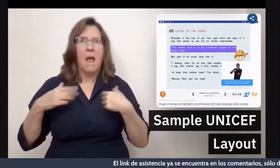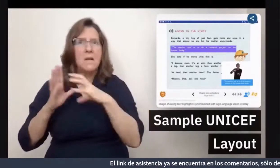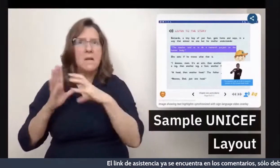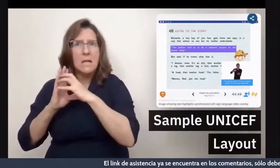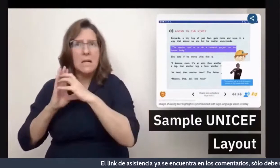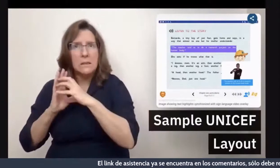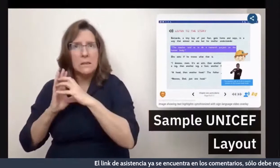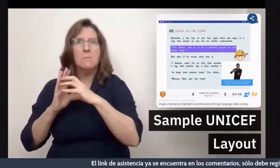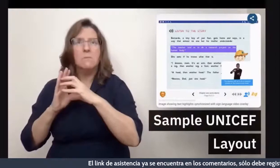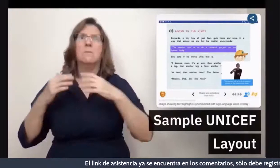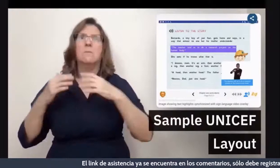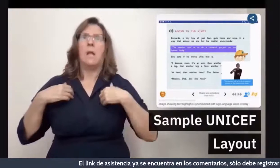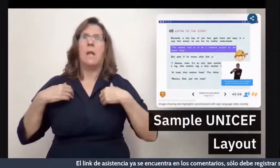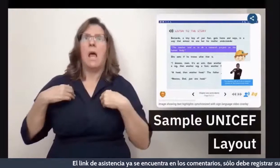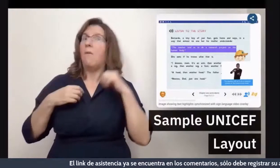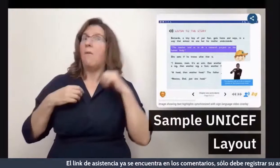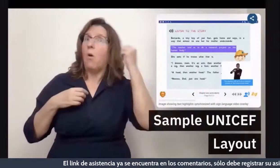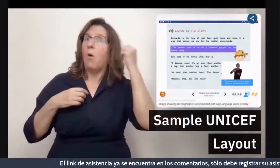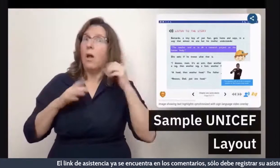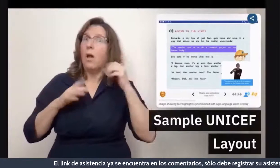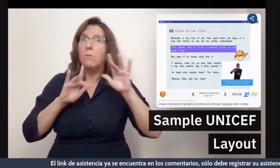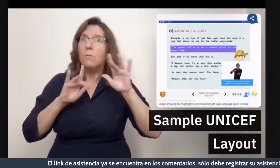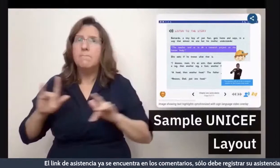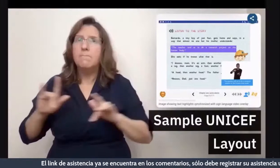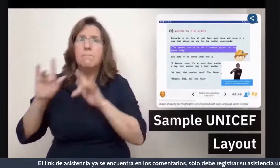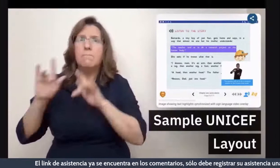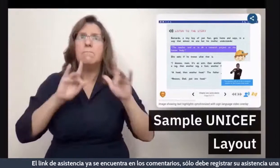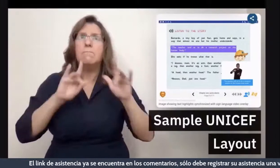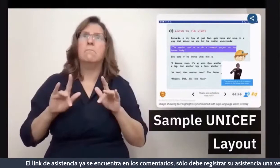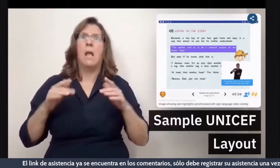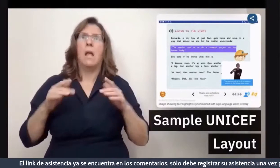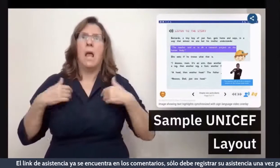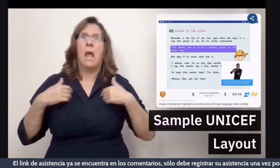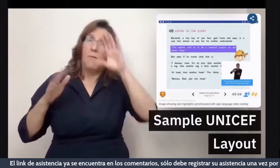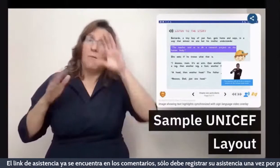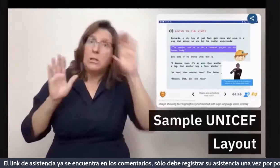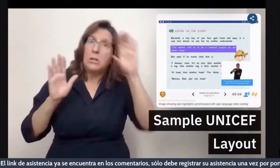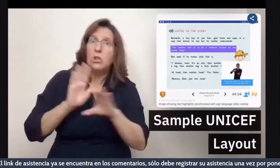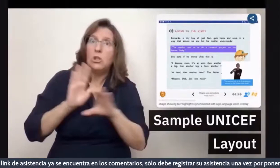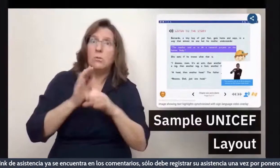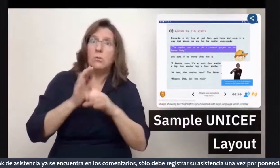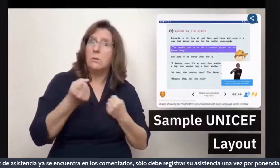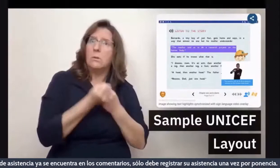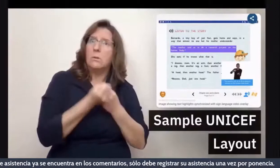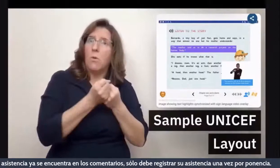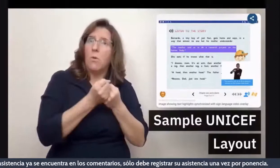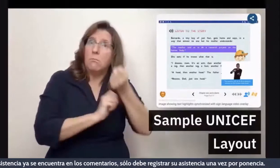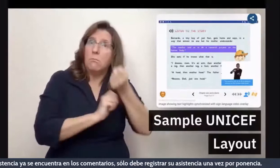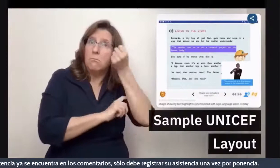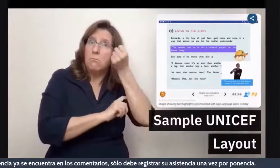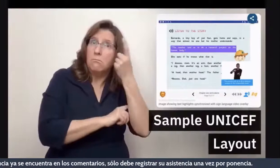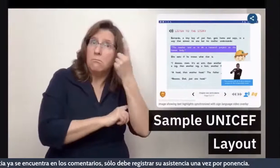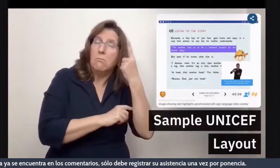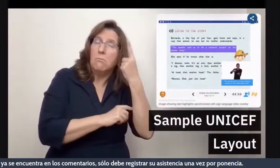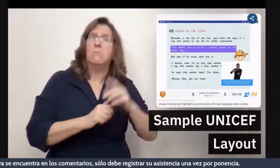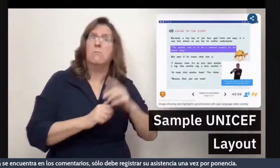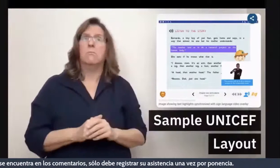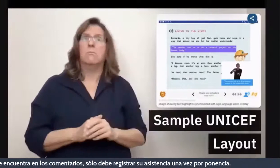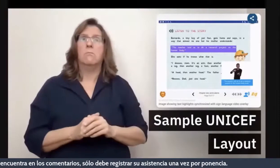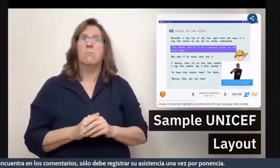tiene un canal de audio, imágenes para entender y también traducciones en